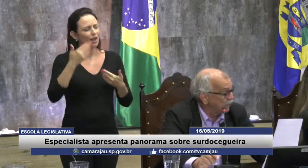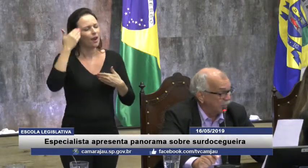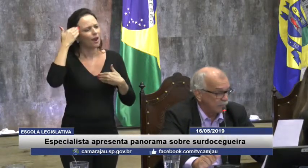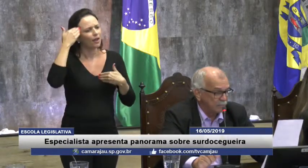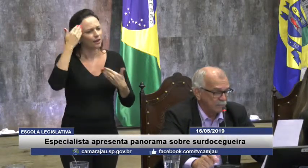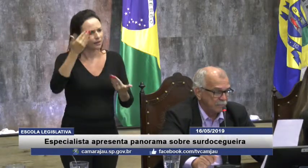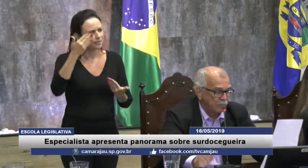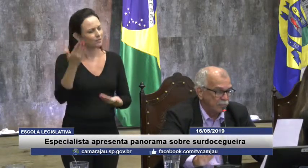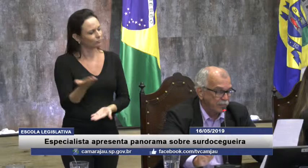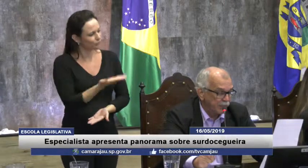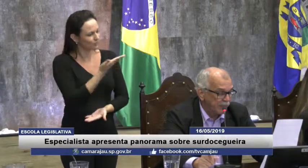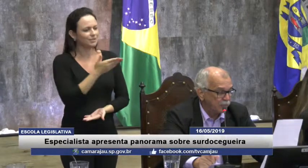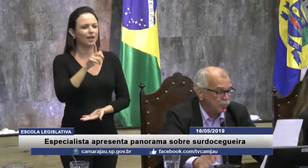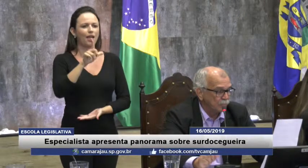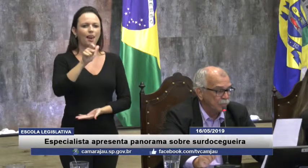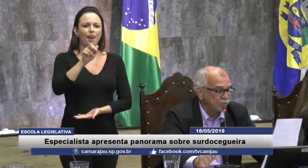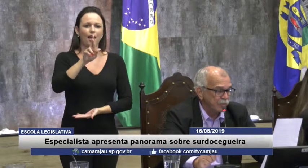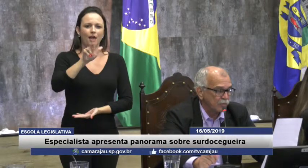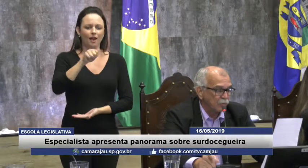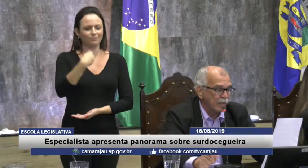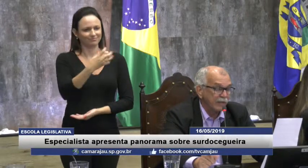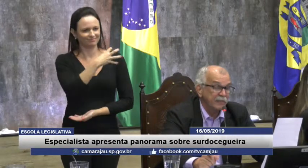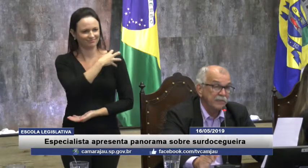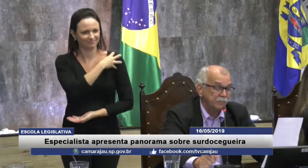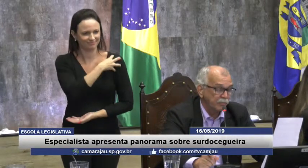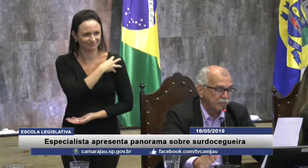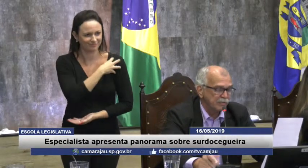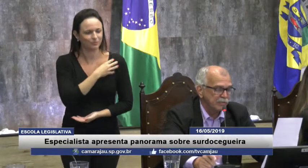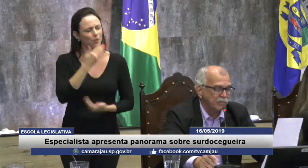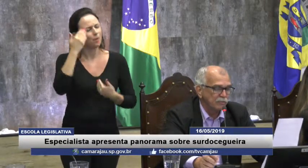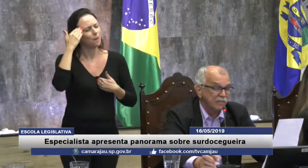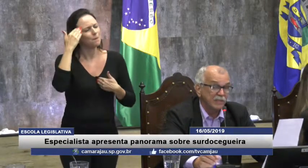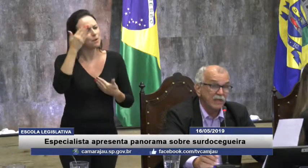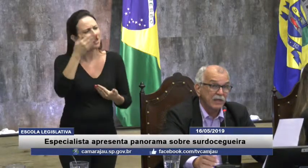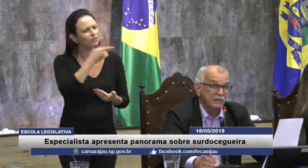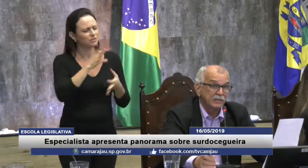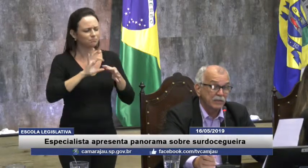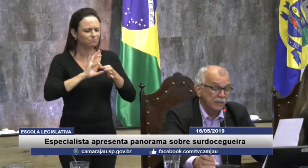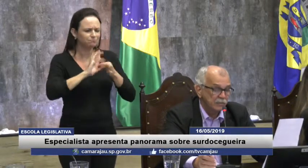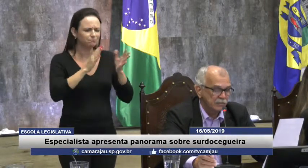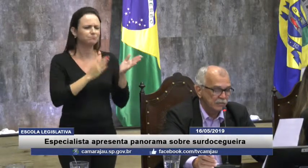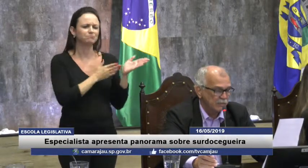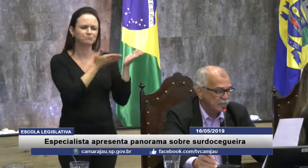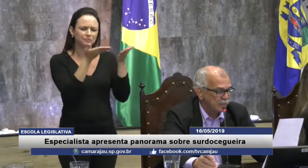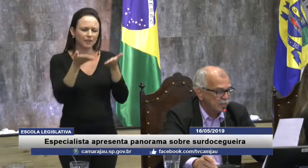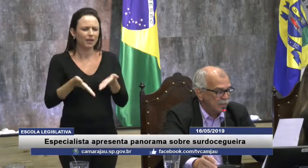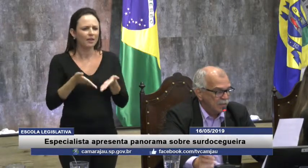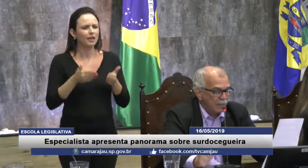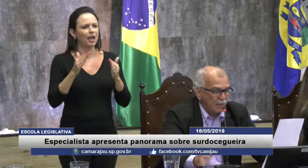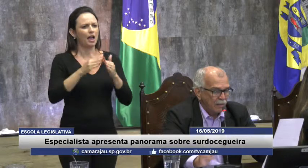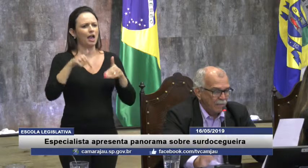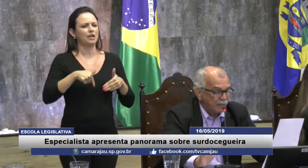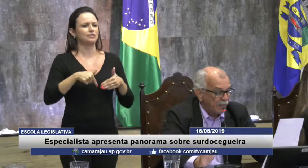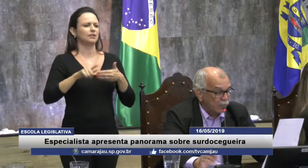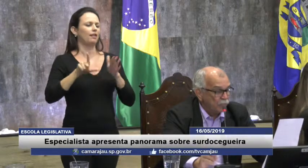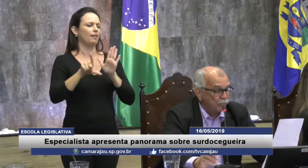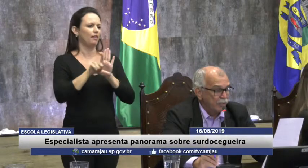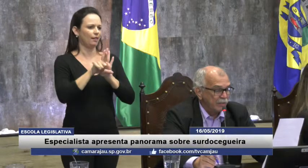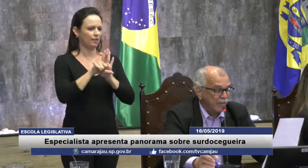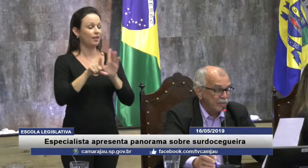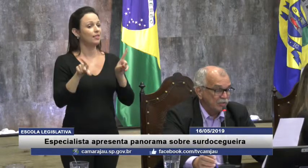você, Lara. Obrigado por se colocar à disposição desta Casa de Leis e